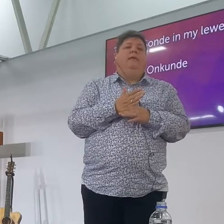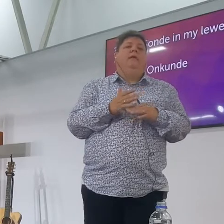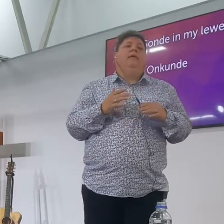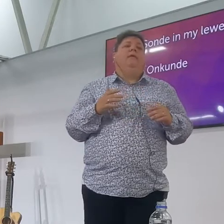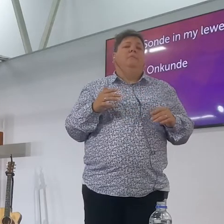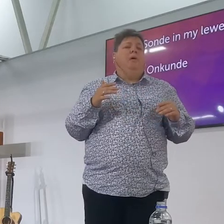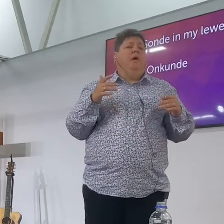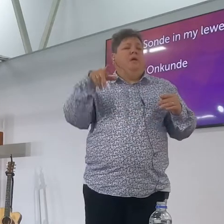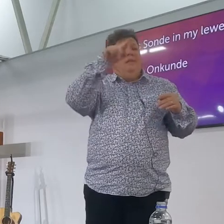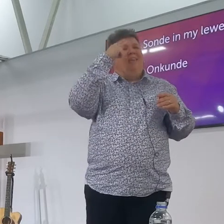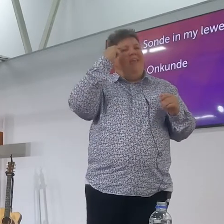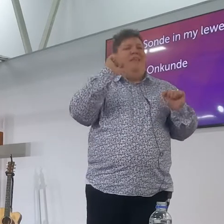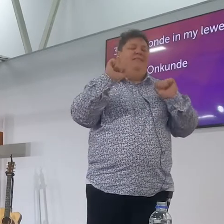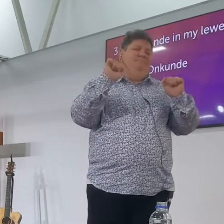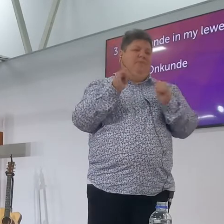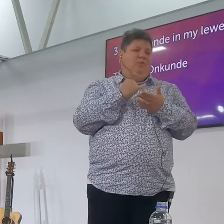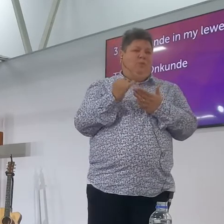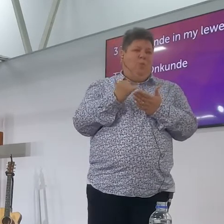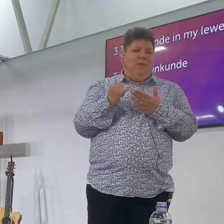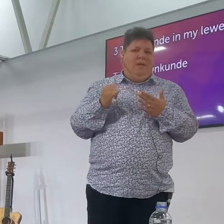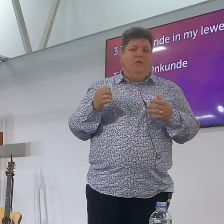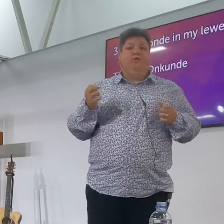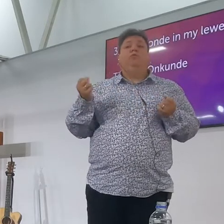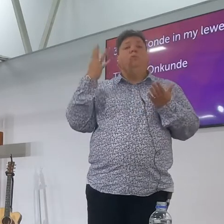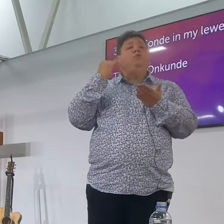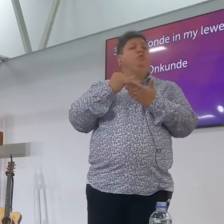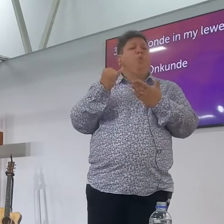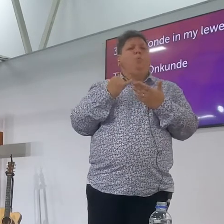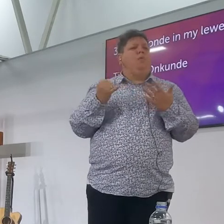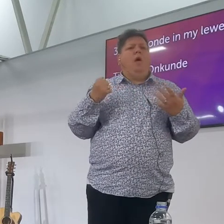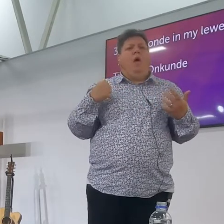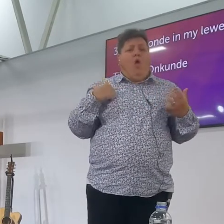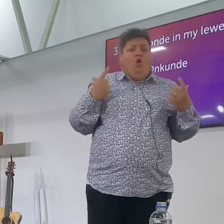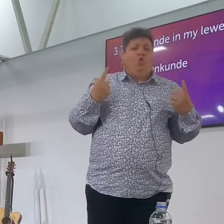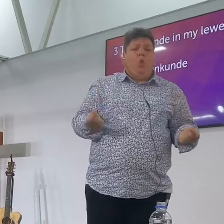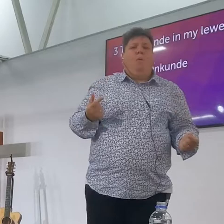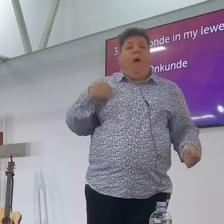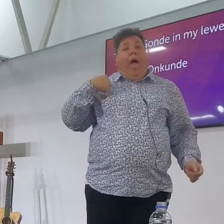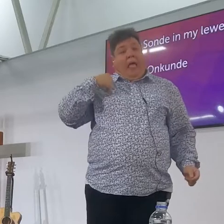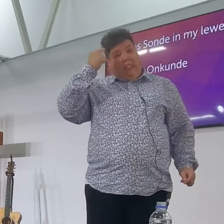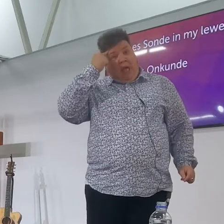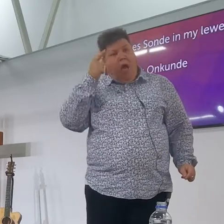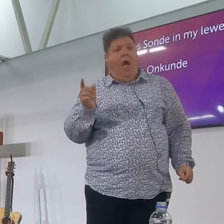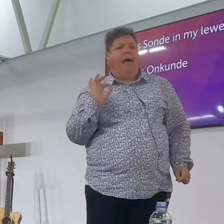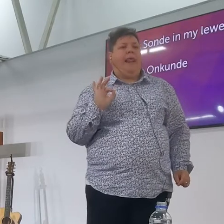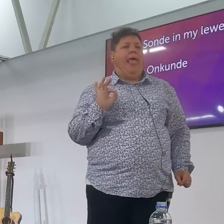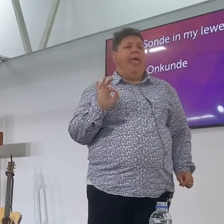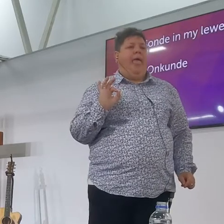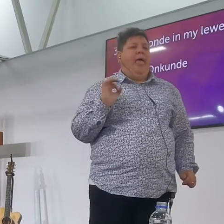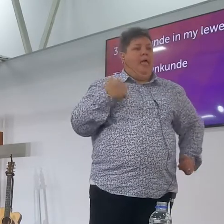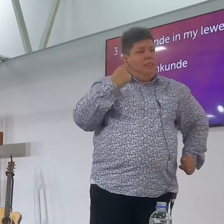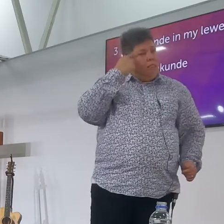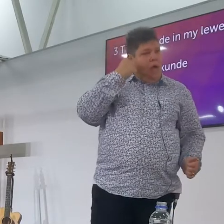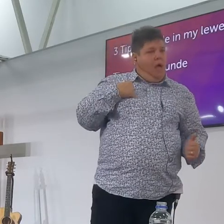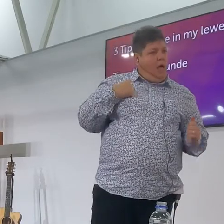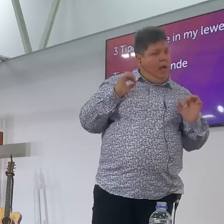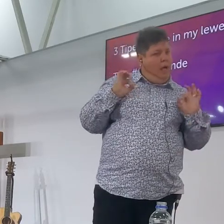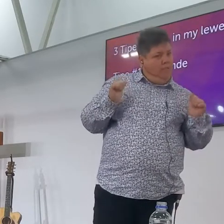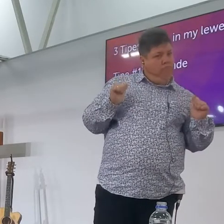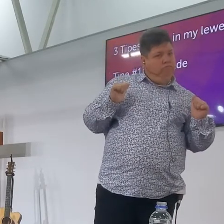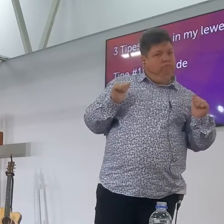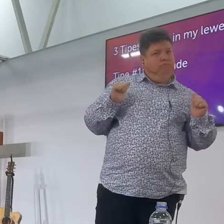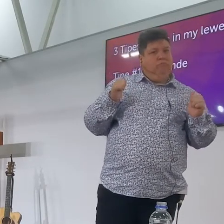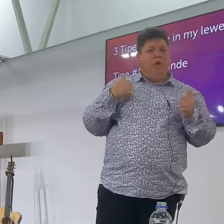steek waarheid daarin. So, baie keer is daar sonde in my lewe wat onkundig is. Ek doen goed, dit doen skade aan my verhoudings met mense, dit doen skade